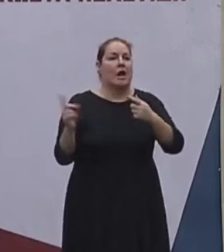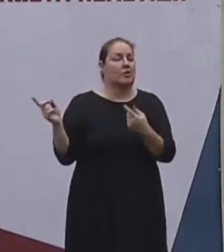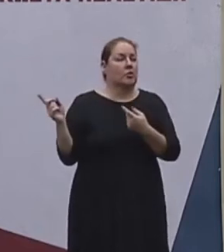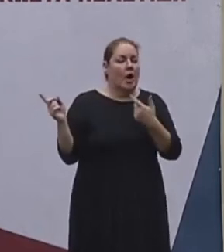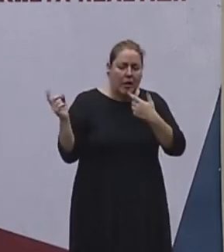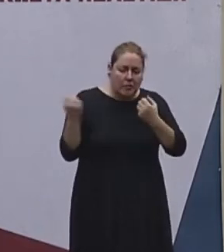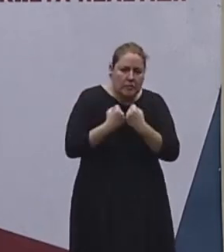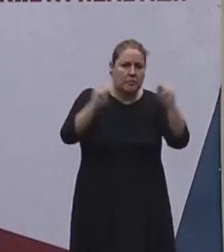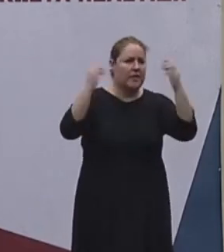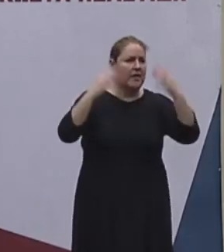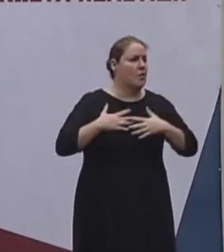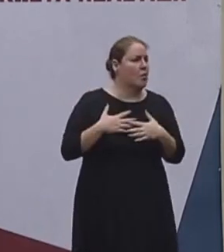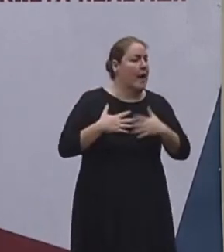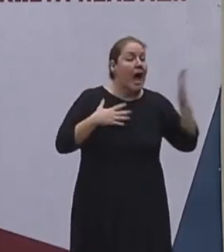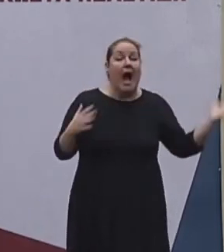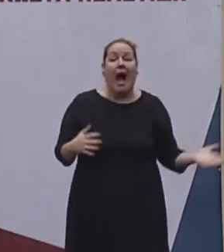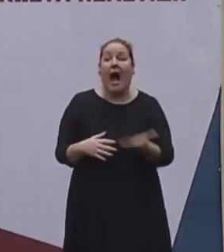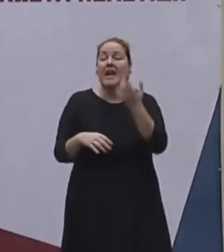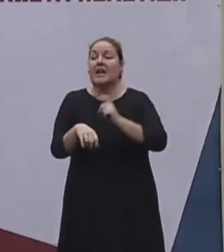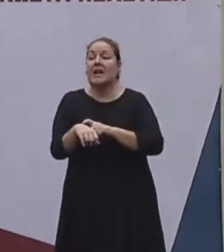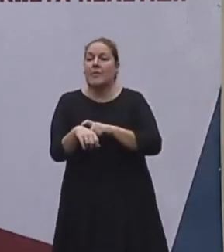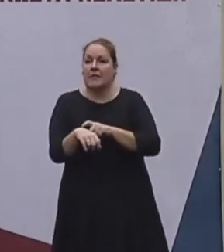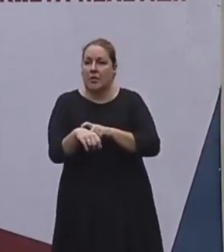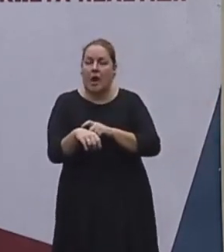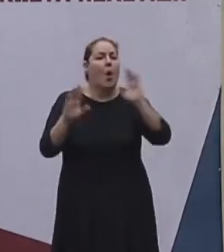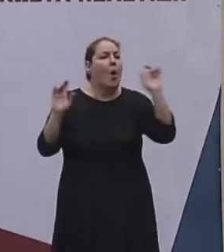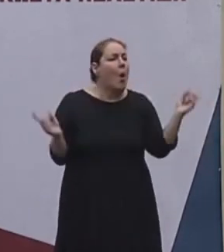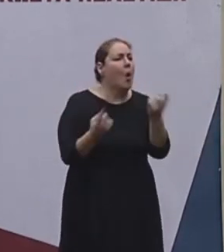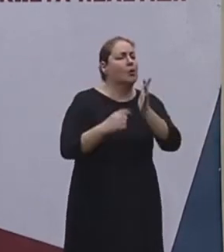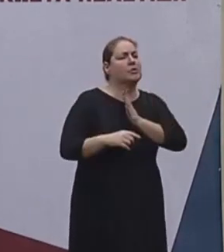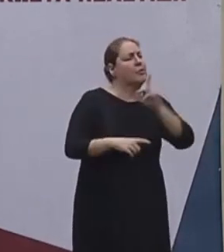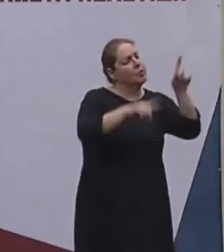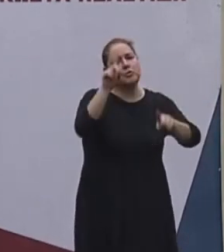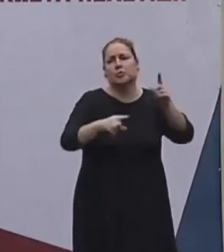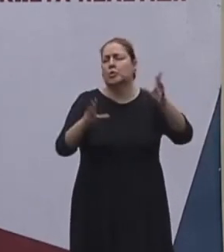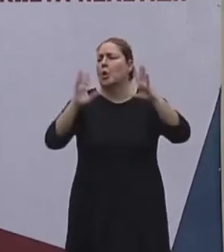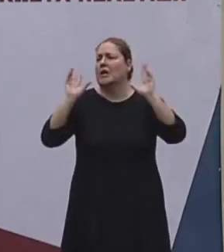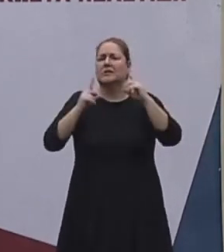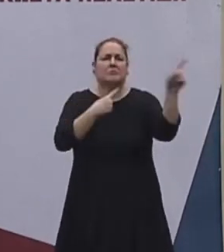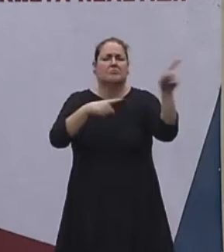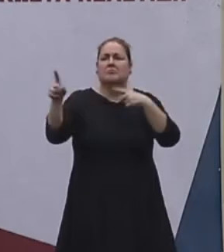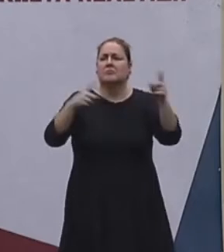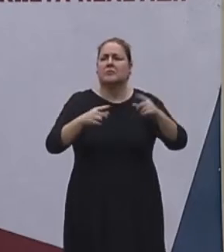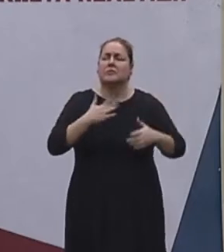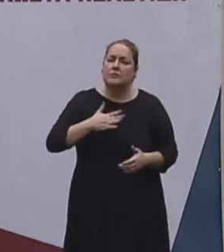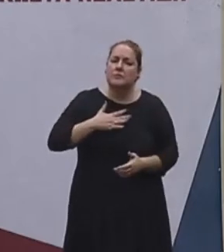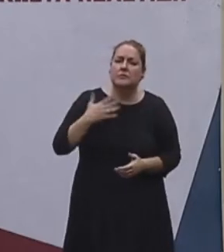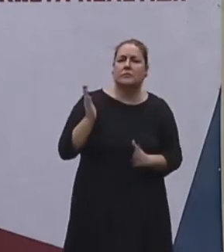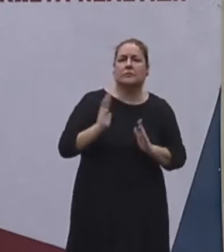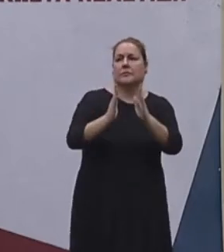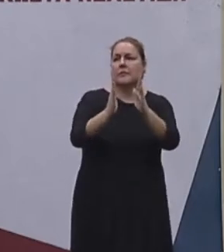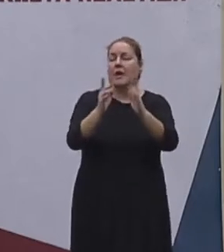όπλα. Εάν κάτι αφορά όλους ανεξαιρέτως τους ανθρώπους για να μπορέσουν να διάγουν τη ζωή τους